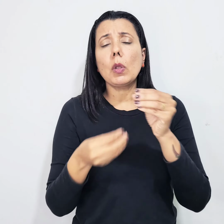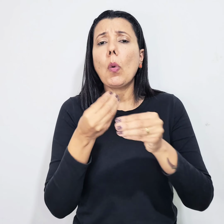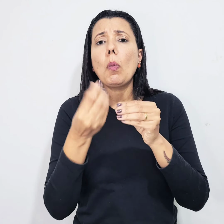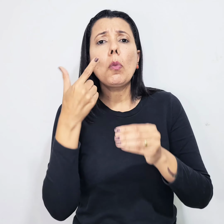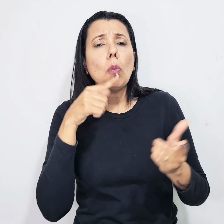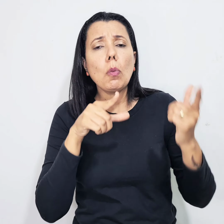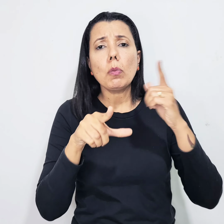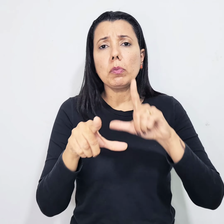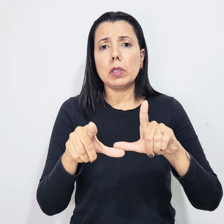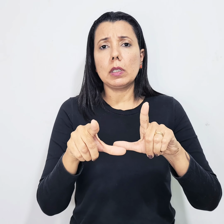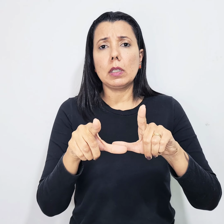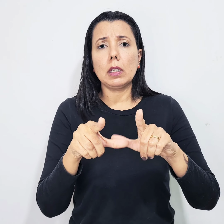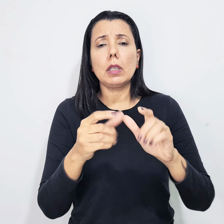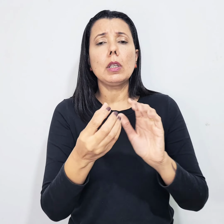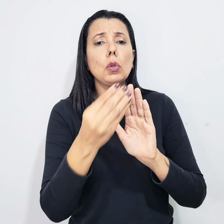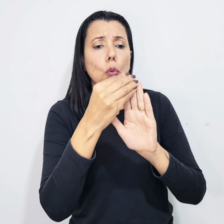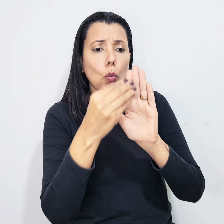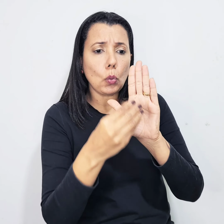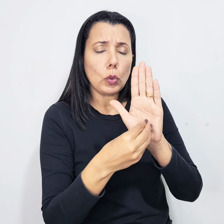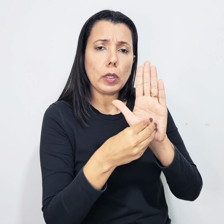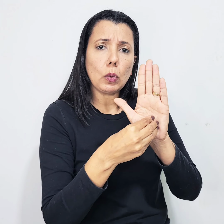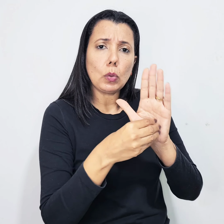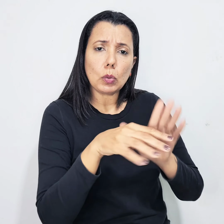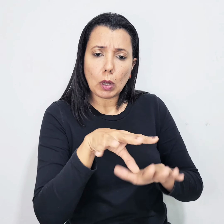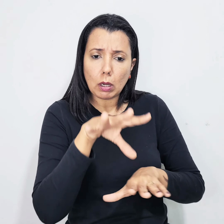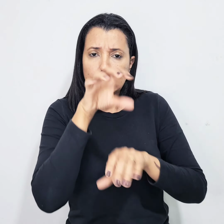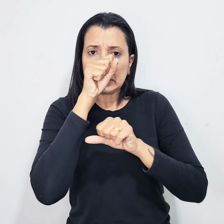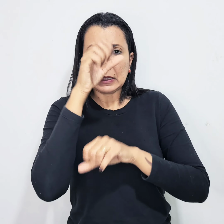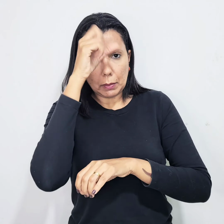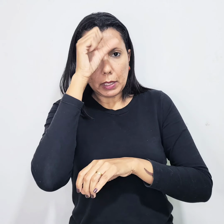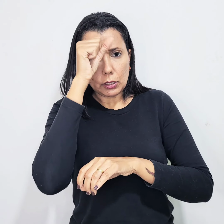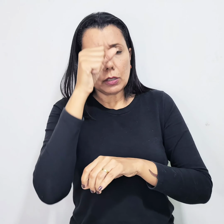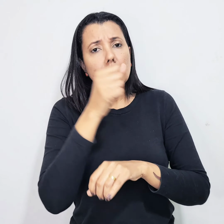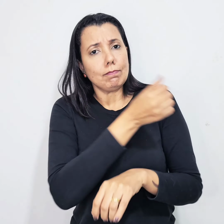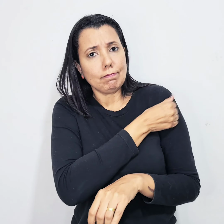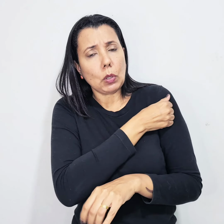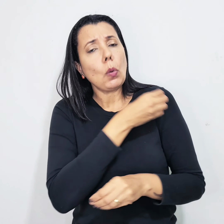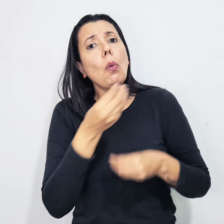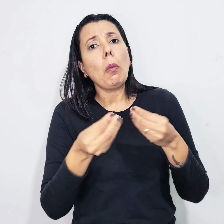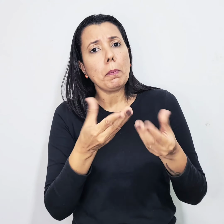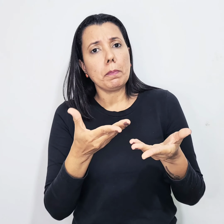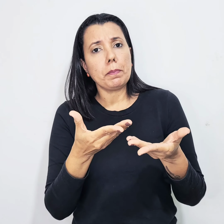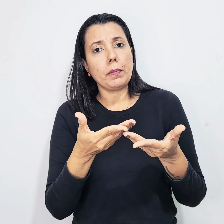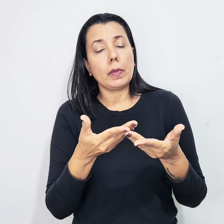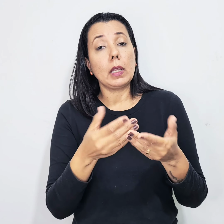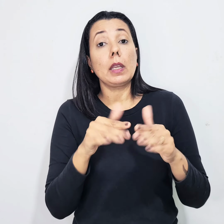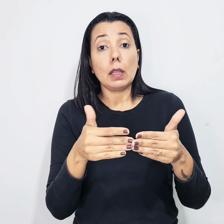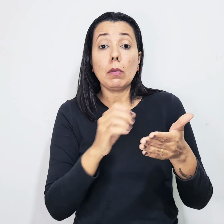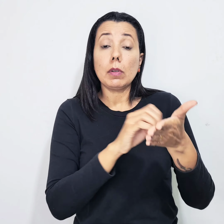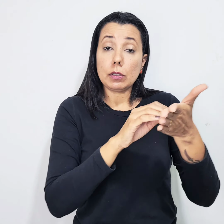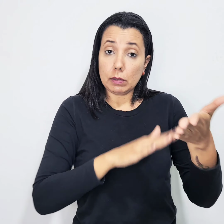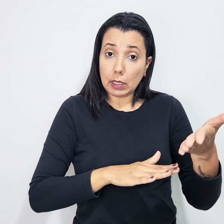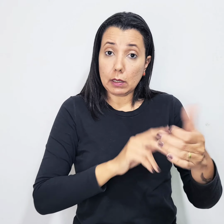garantir que o conteúdo será absorvido pelos estudantes? No caso das atividades pedagógicas